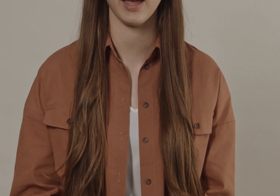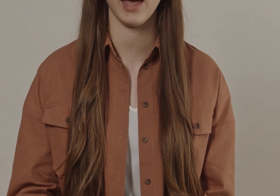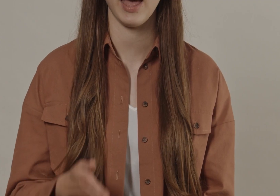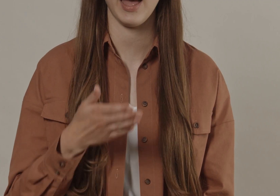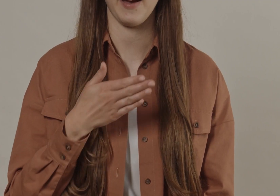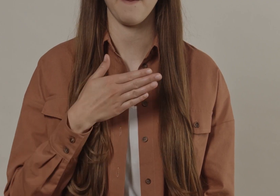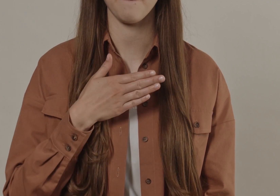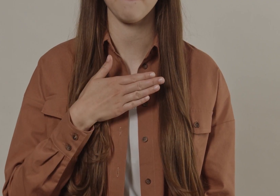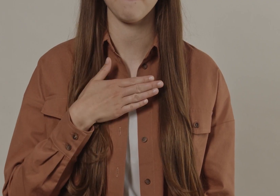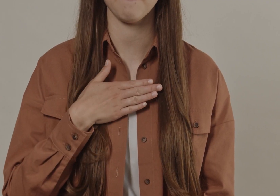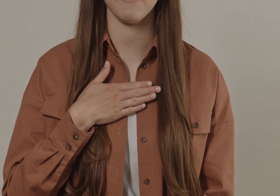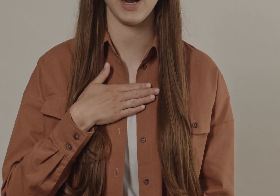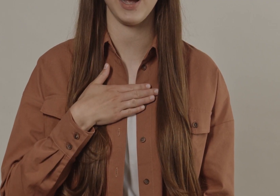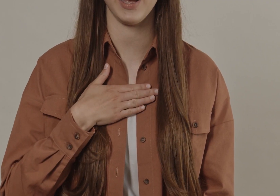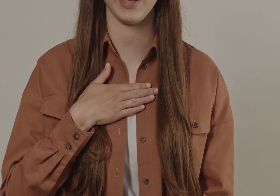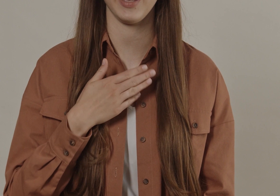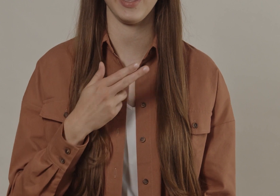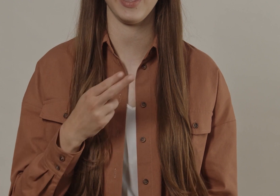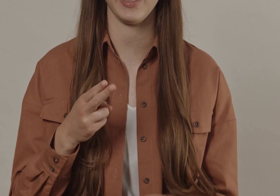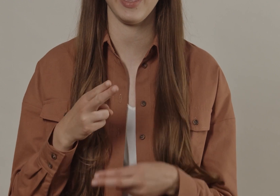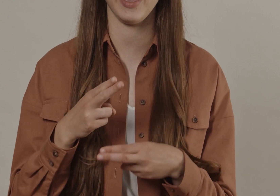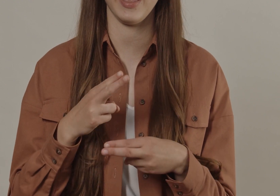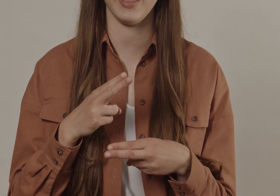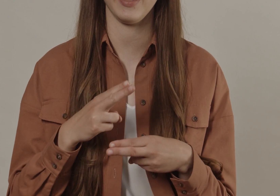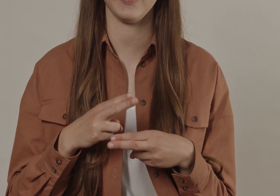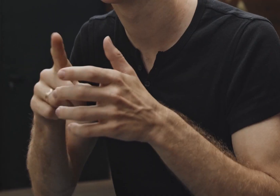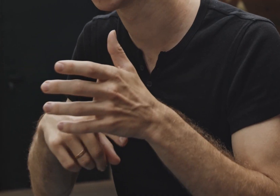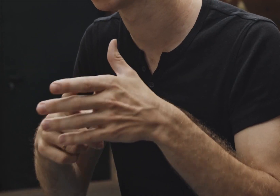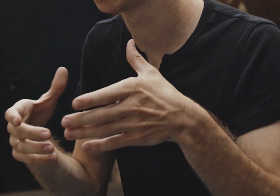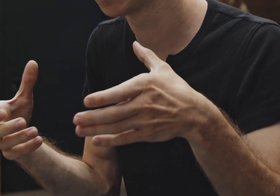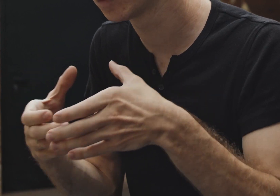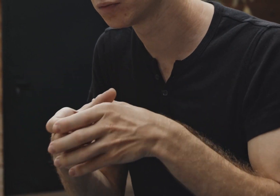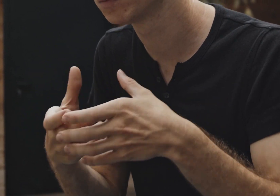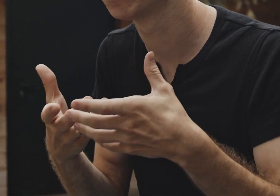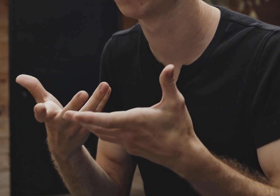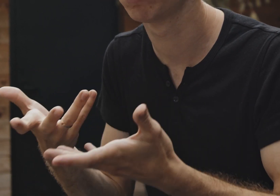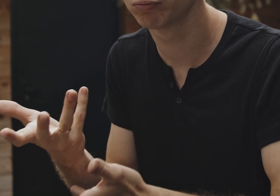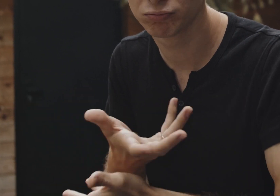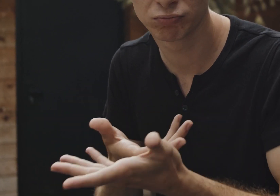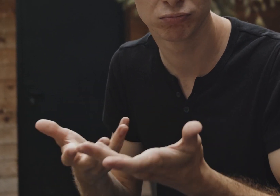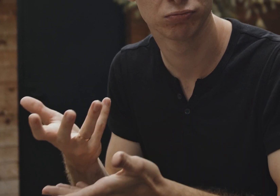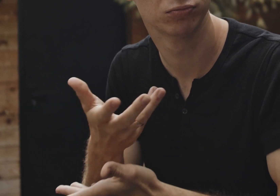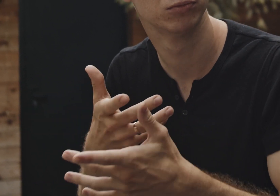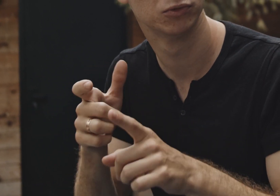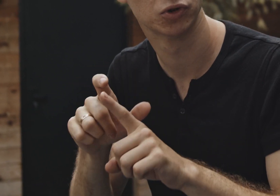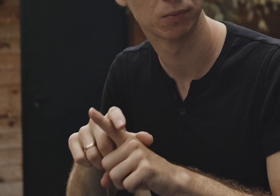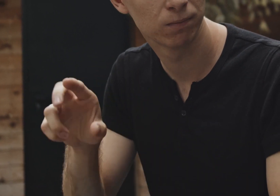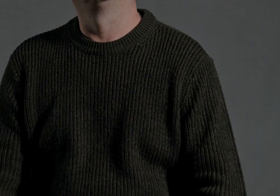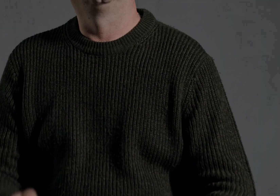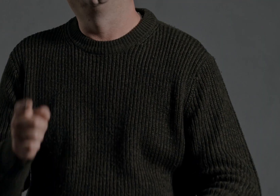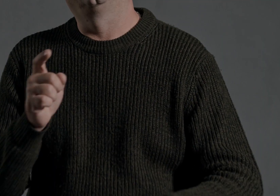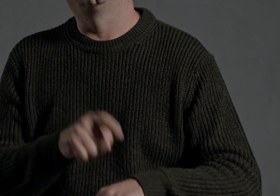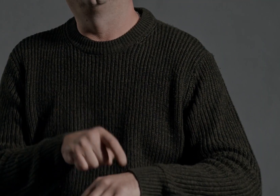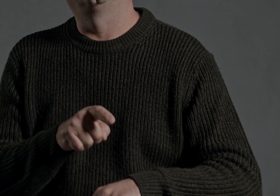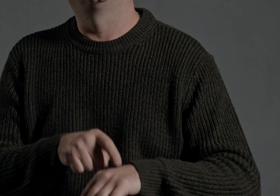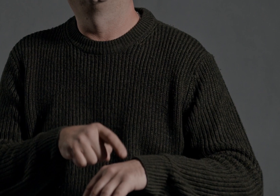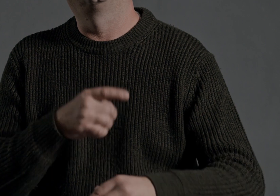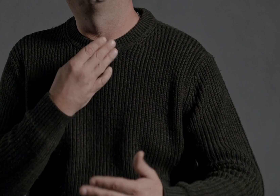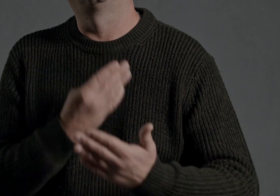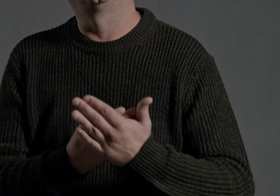el derecho de votar y ser votado. En lo local, se tiene ya esa apertura al tener integrada en la planilla a la alcaldía a